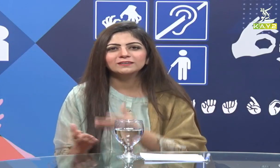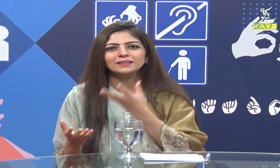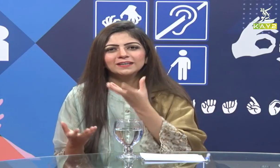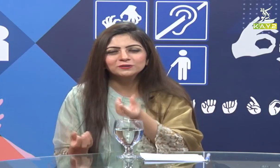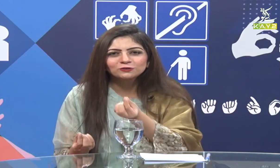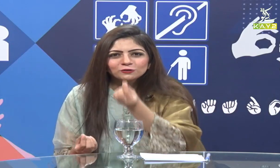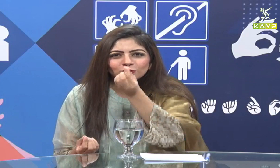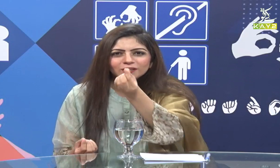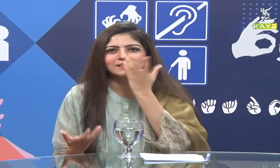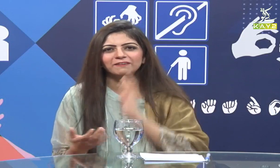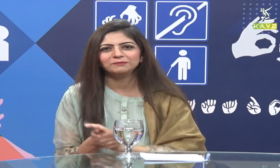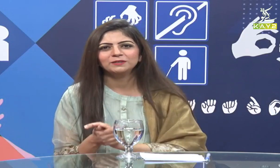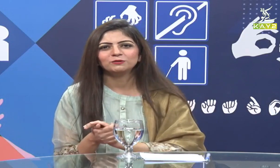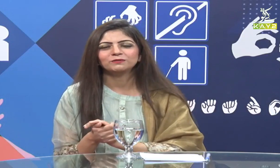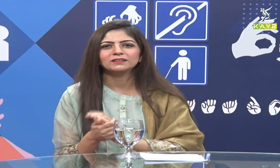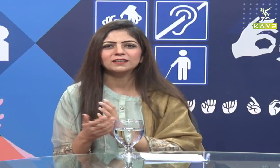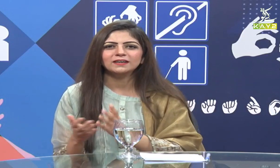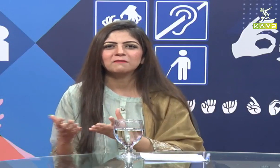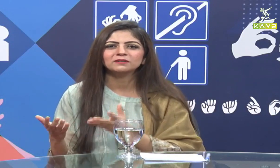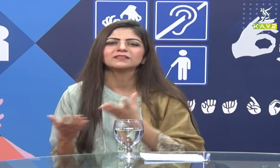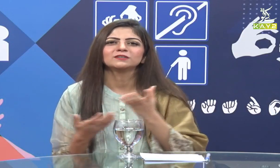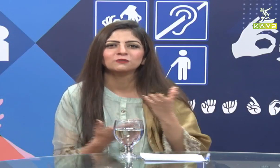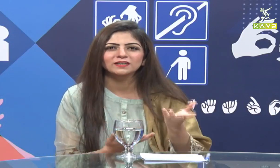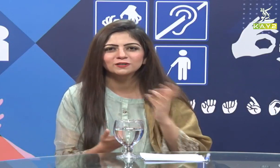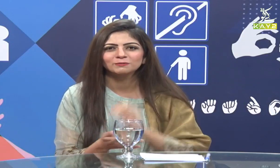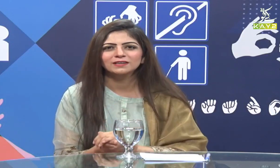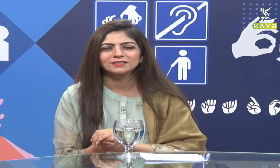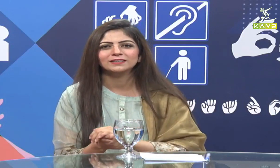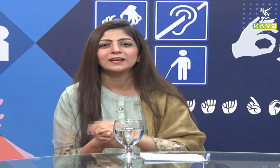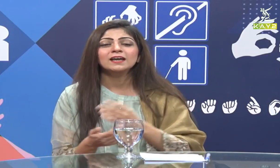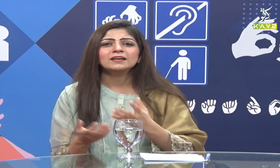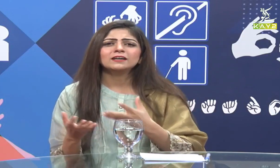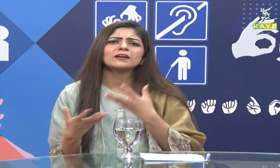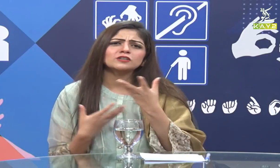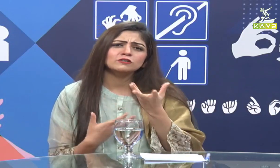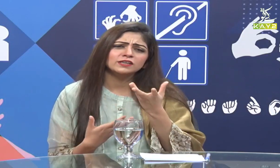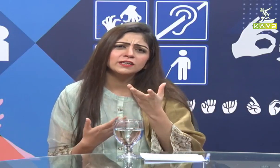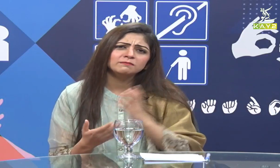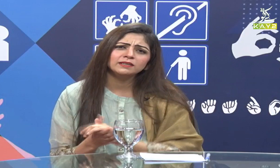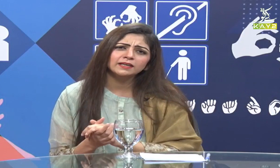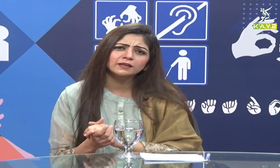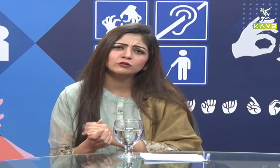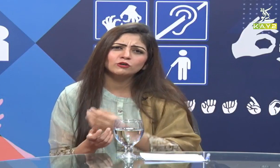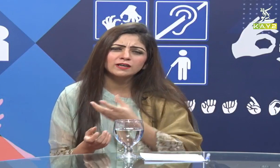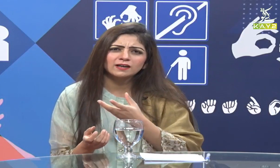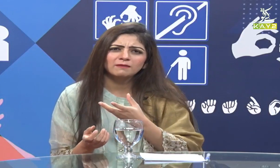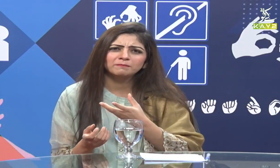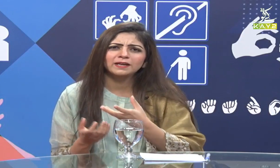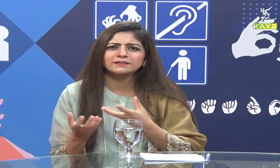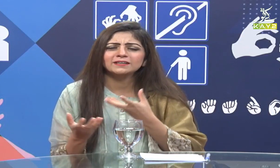इतनी थोड़ी सी एफर्ट भी नहीं पुट करते कि हम किसी दूसरे की ज़ुबान सीख के, अगर चलो सीखी भी नहीं है तो थोड़ा सा हम अपने एंड से